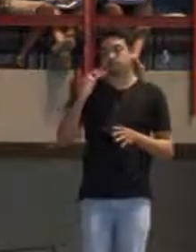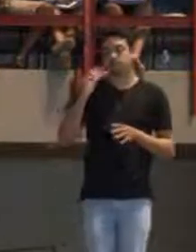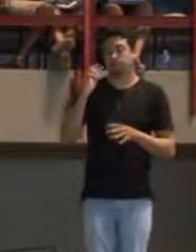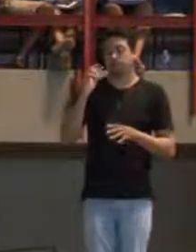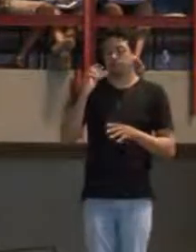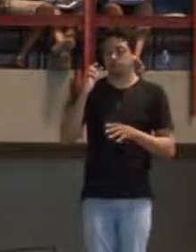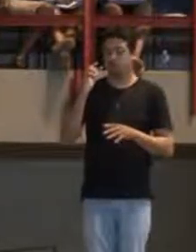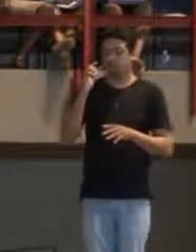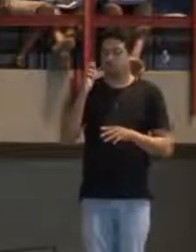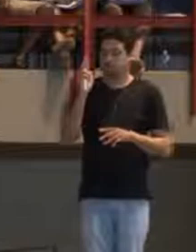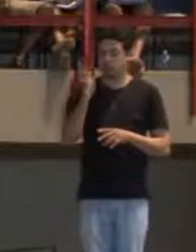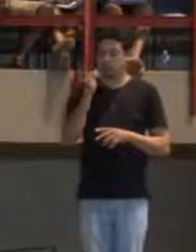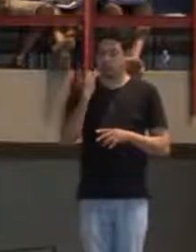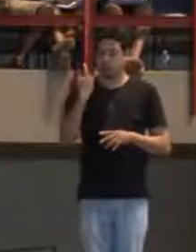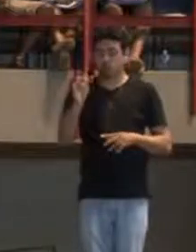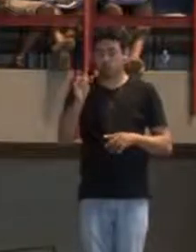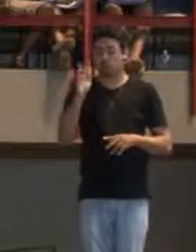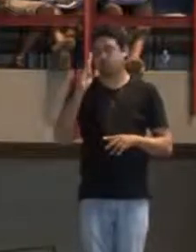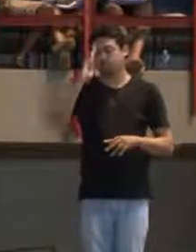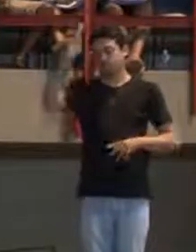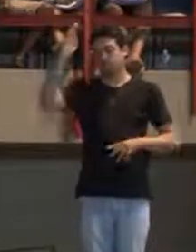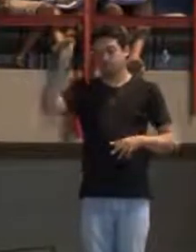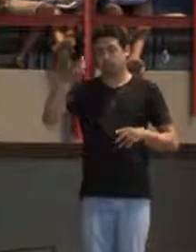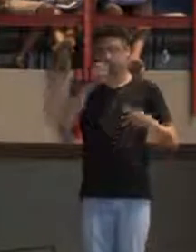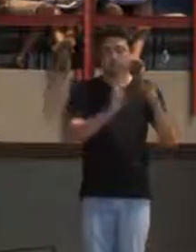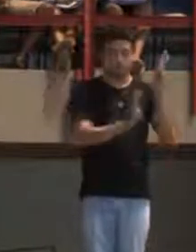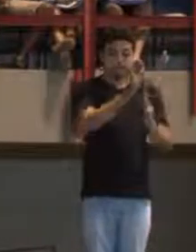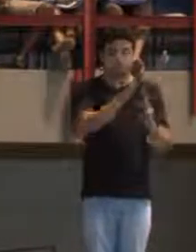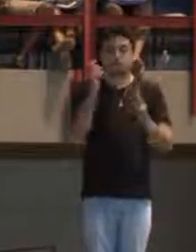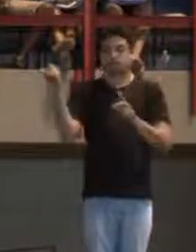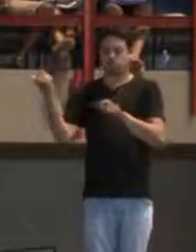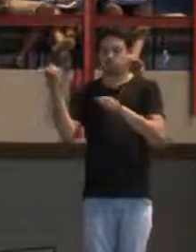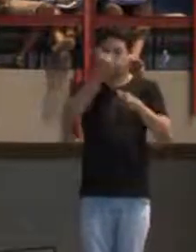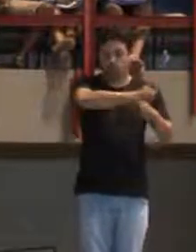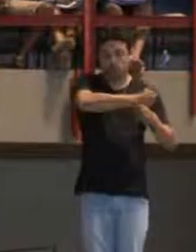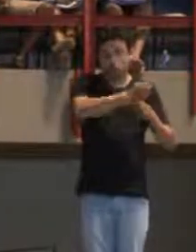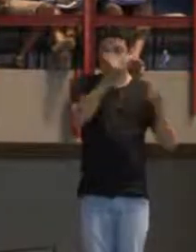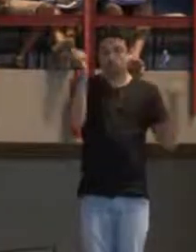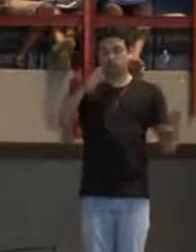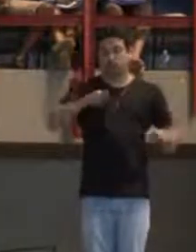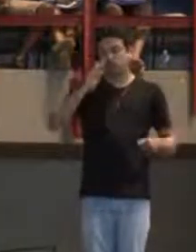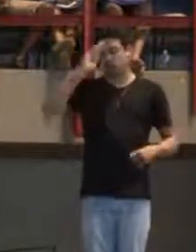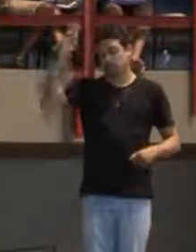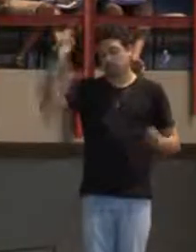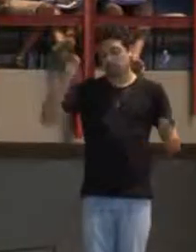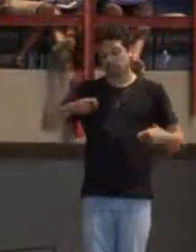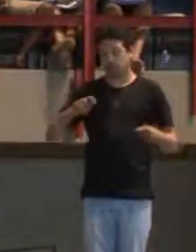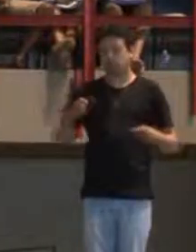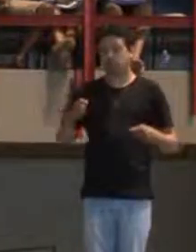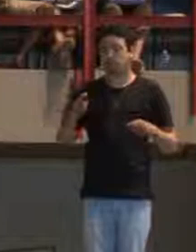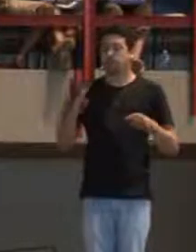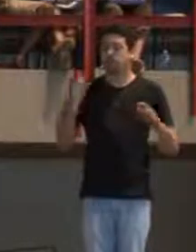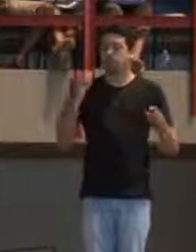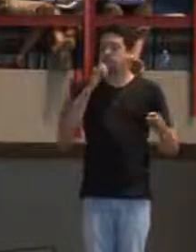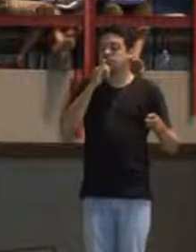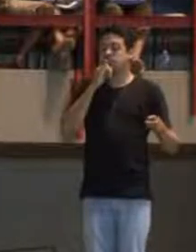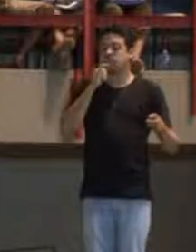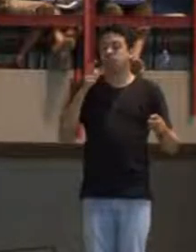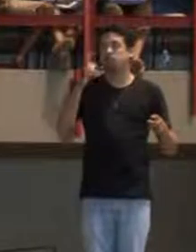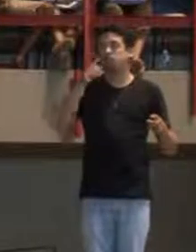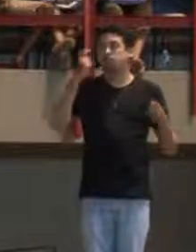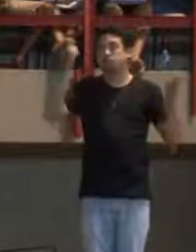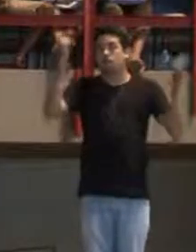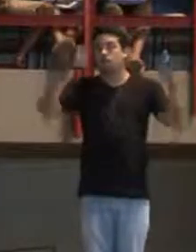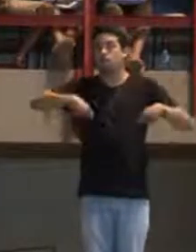combustível que tem potencial para substituir o petróleo, tá? Essa é a primeira informação importante. Se existe uma